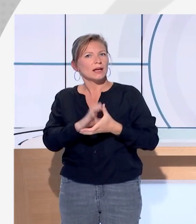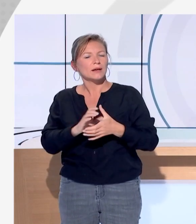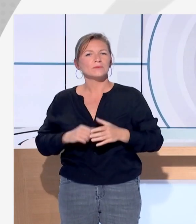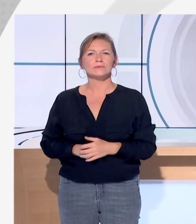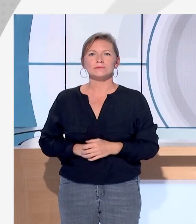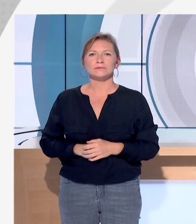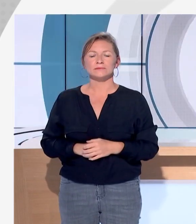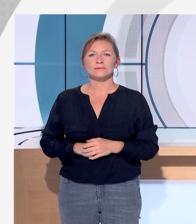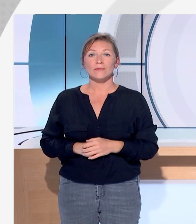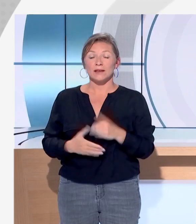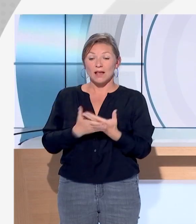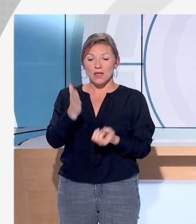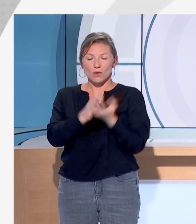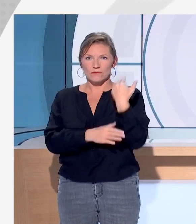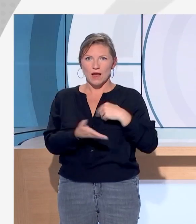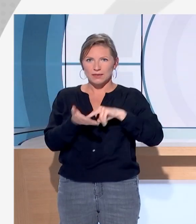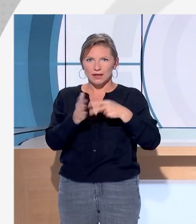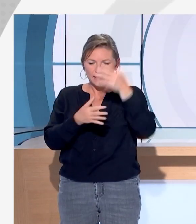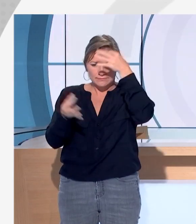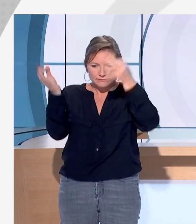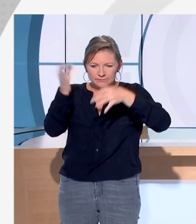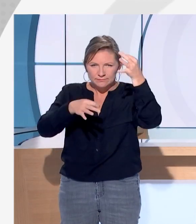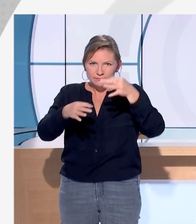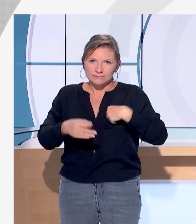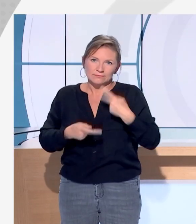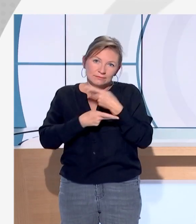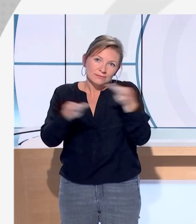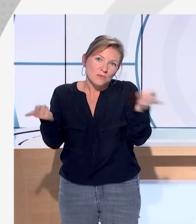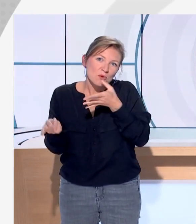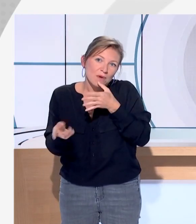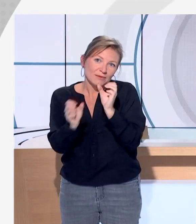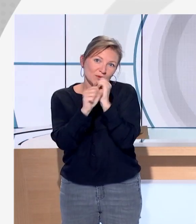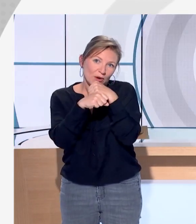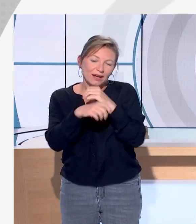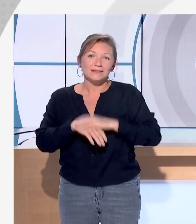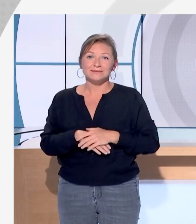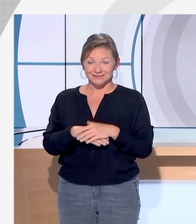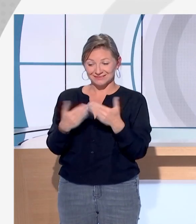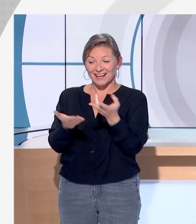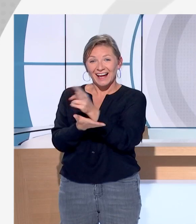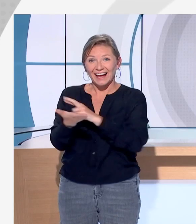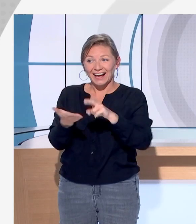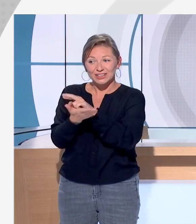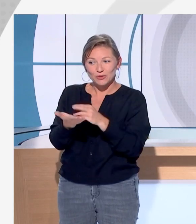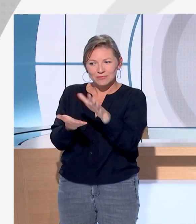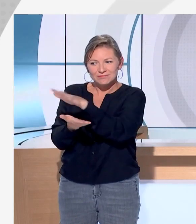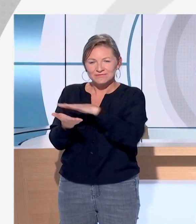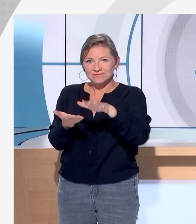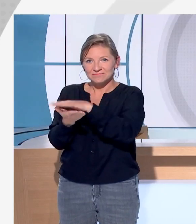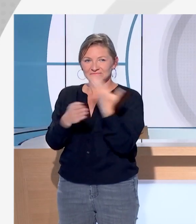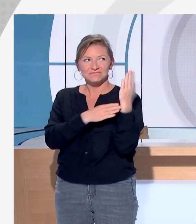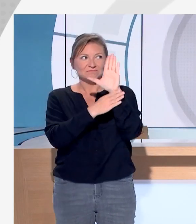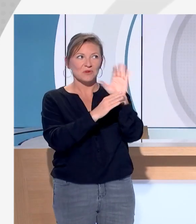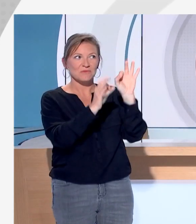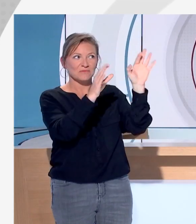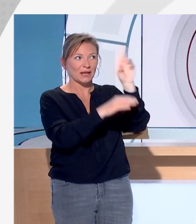Il a fallu inventer de nouvelles techniques dont le secret reste bien gardé. Le Périgord sème ainsi son savoir-faire jusque dans les